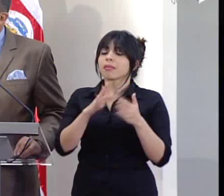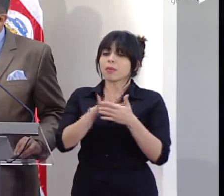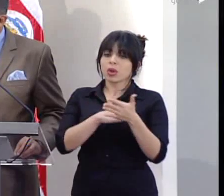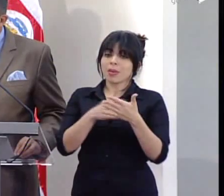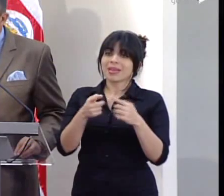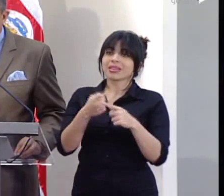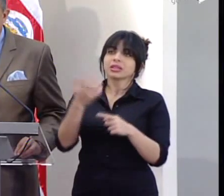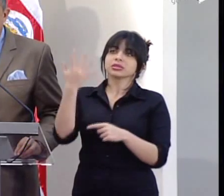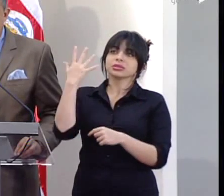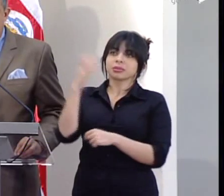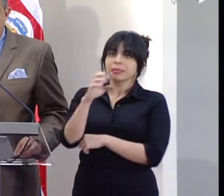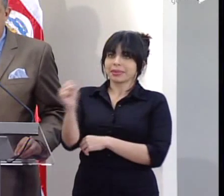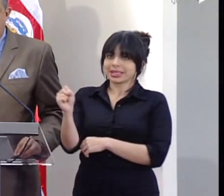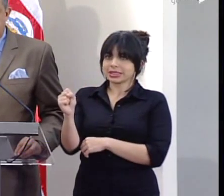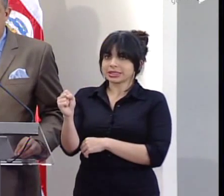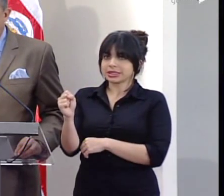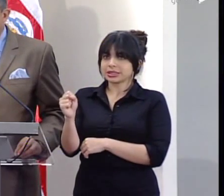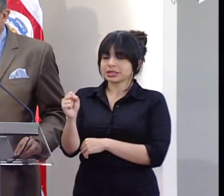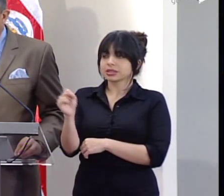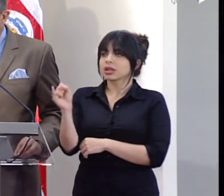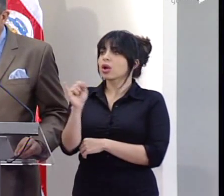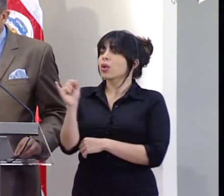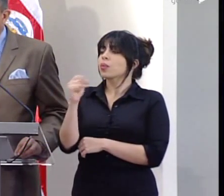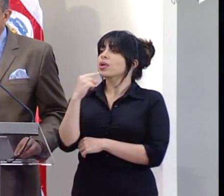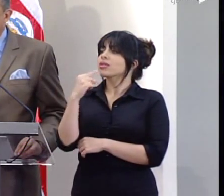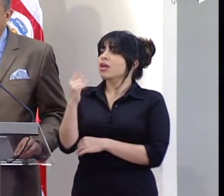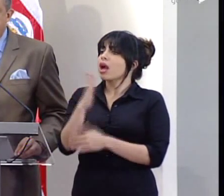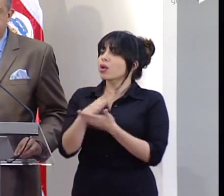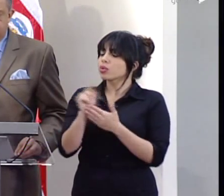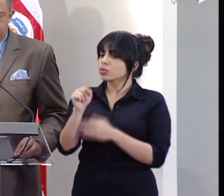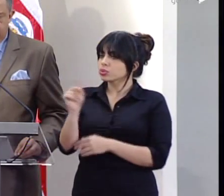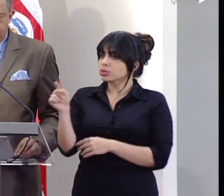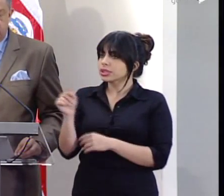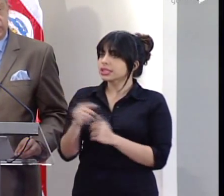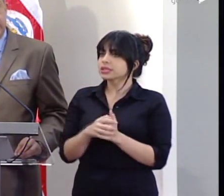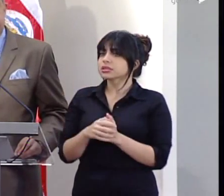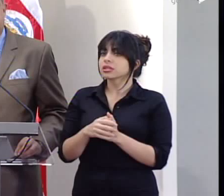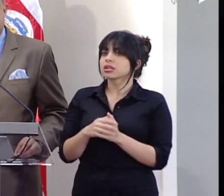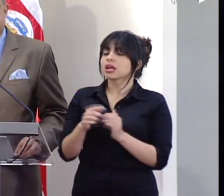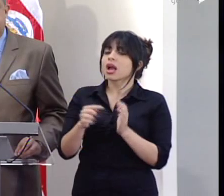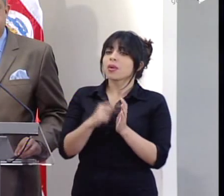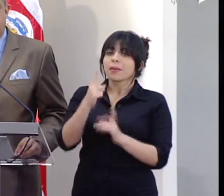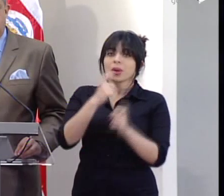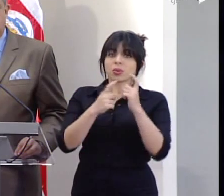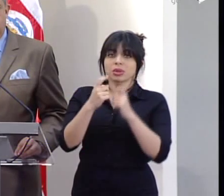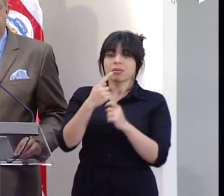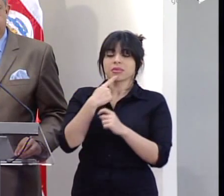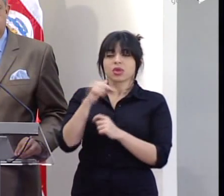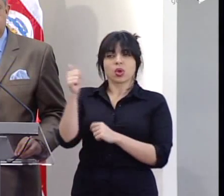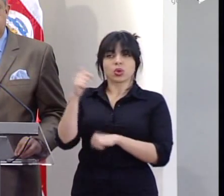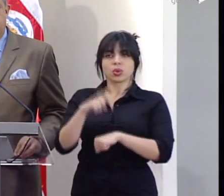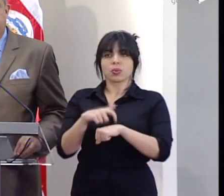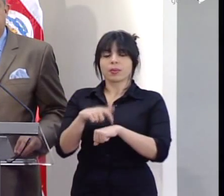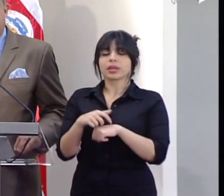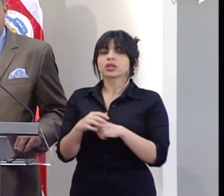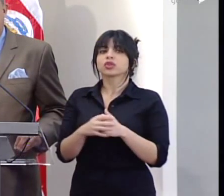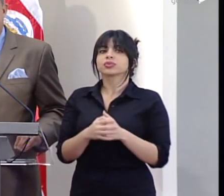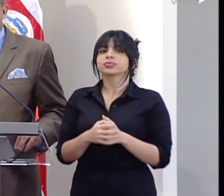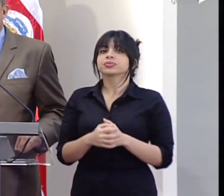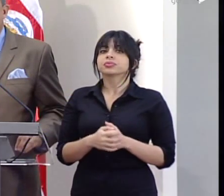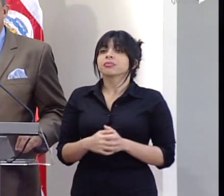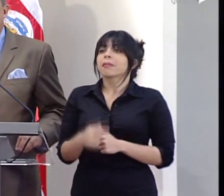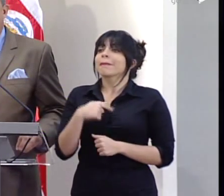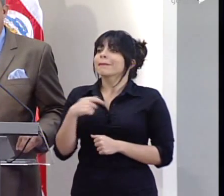desde hace meses. Como se lo dije a algunos de ustedes en algunas de las preguntas que me hicieron en otros momentos,